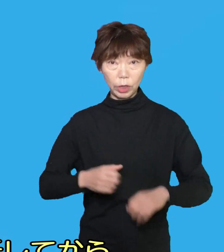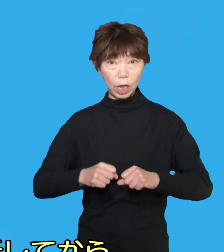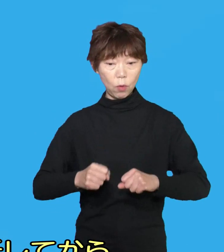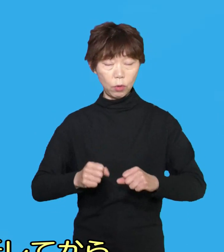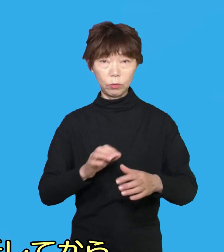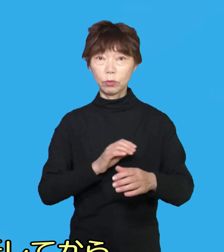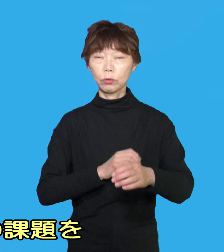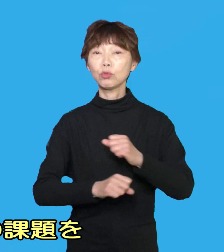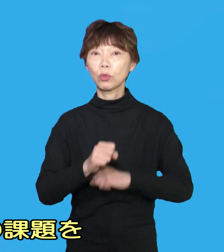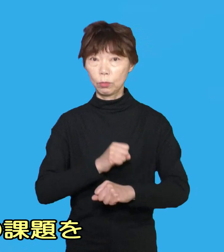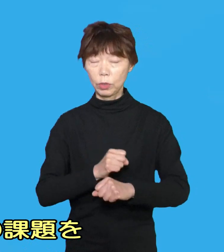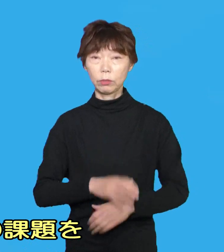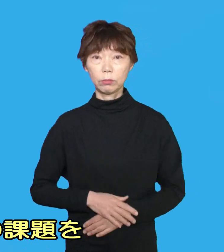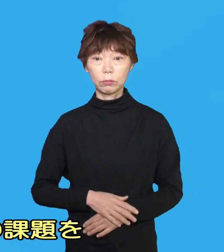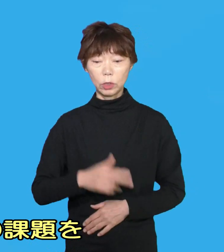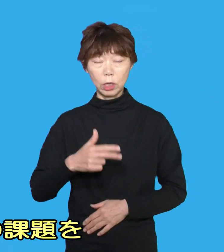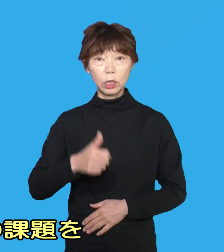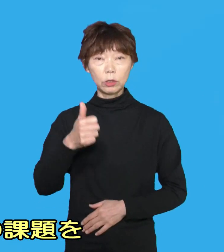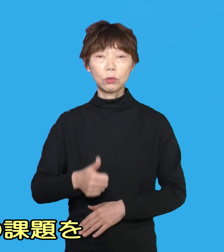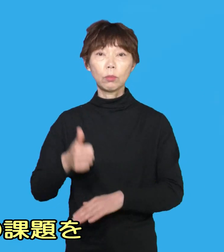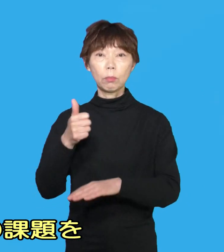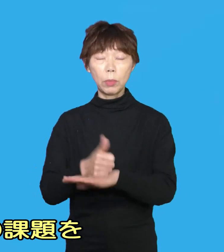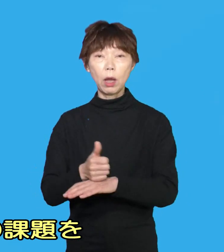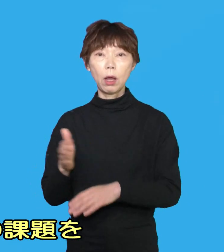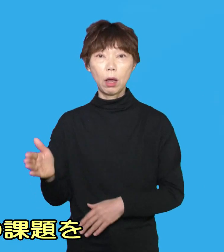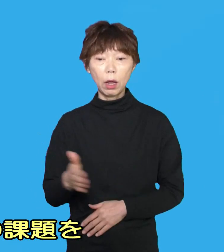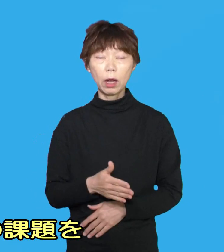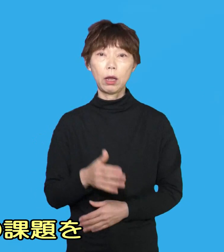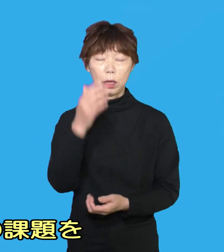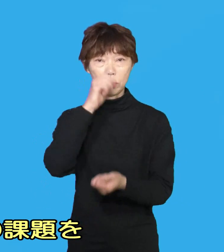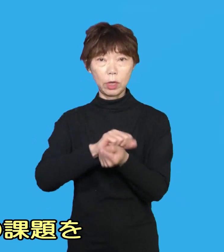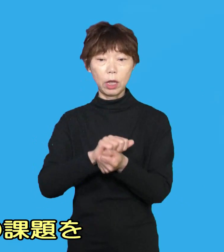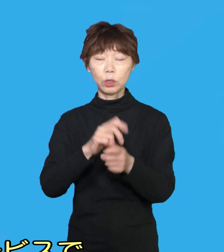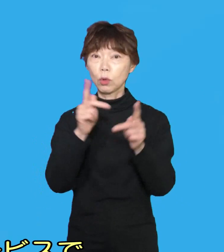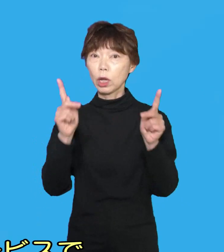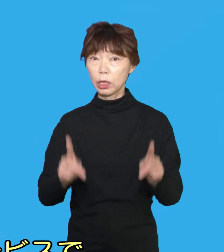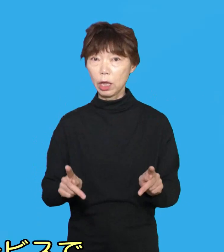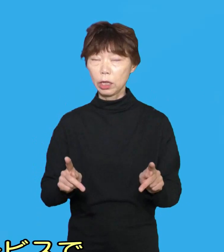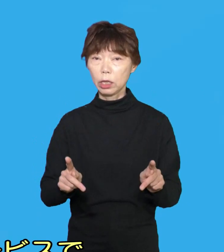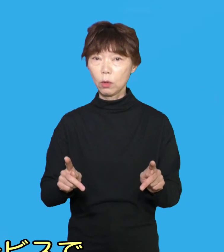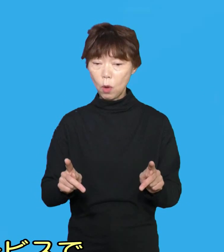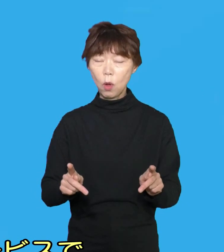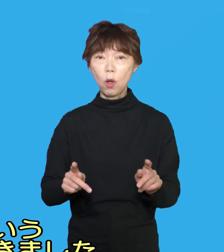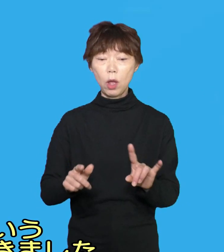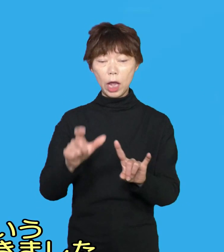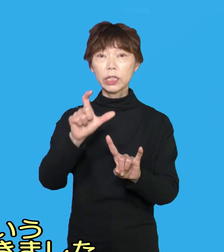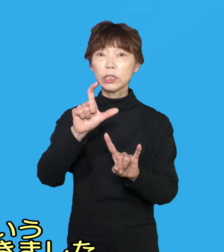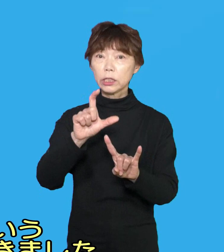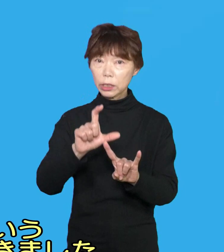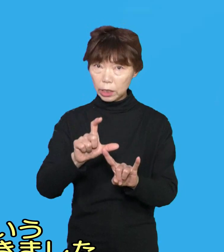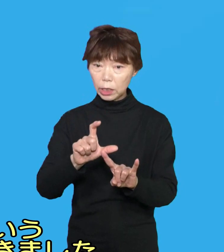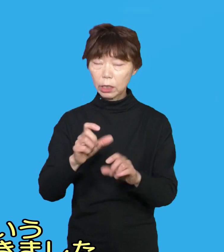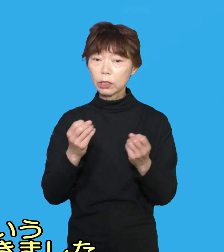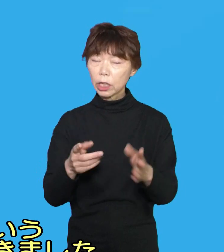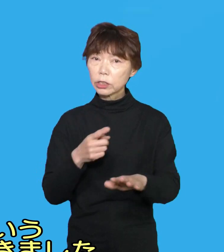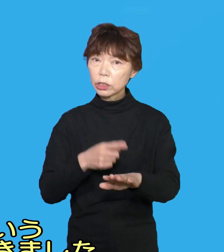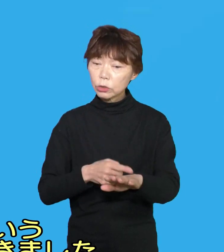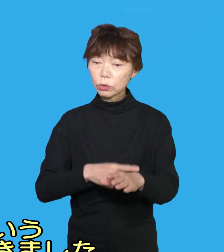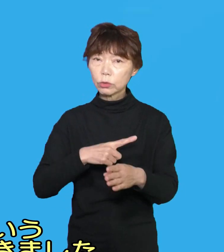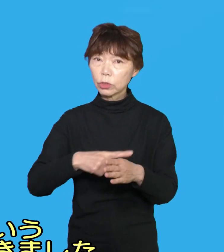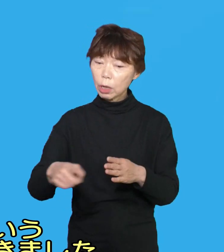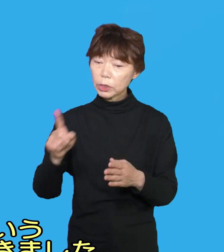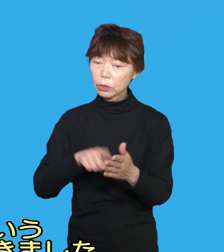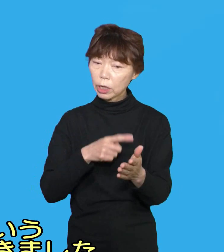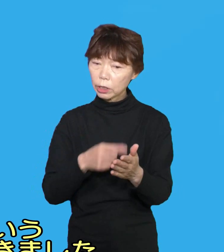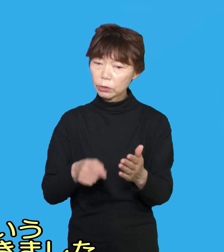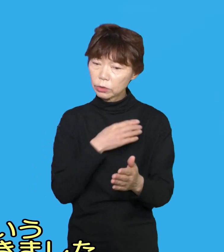就任してから堺が抱える多くの課題を ICT の力、新しい技術やサービスで解決できないかという取り組みを行